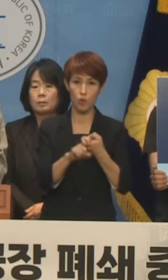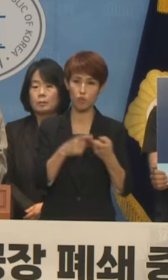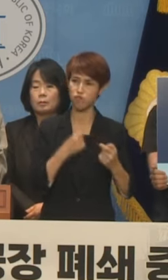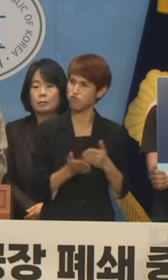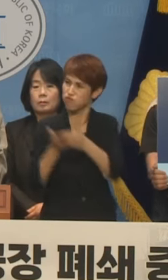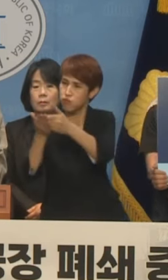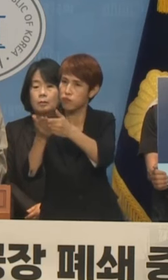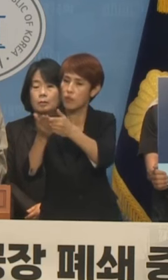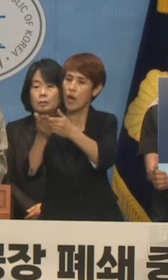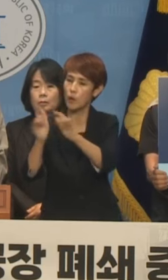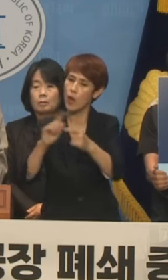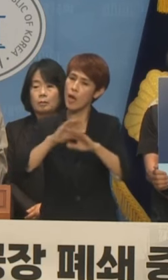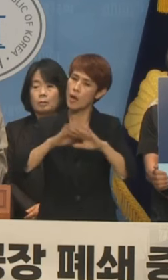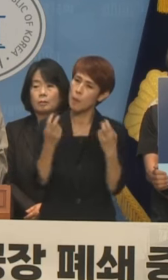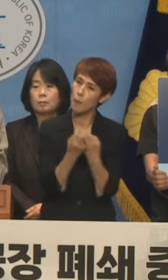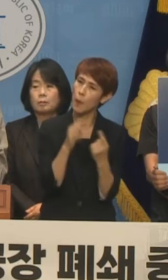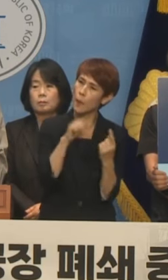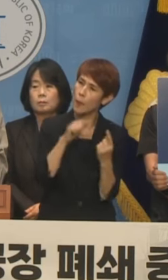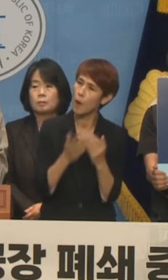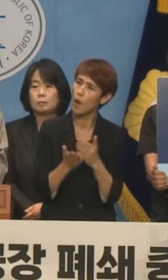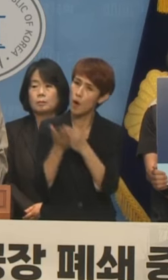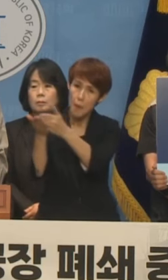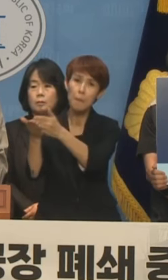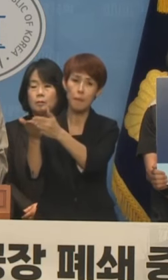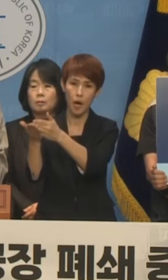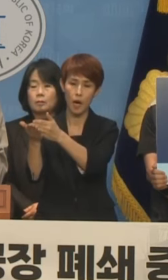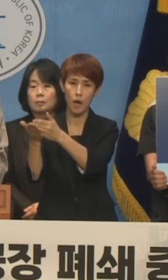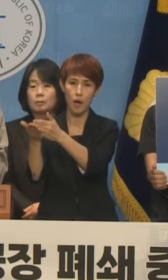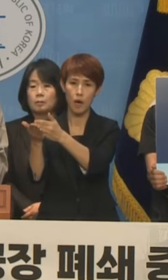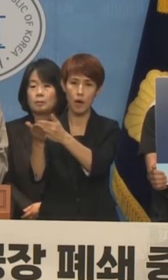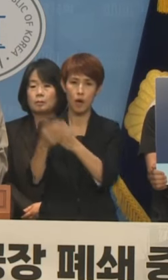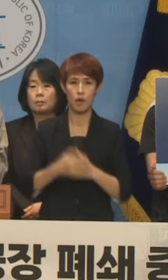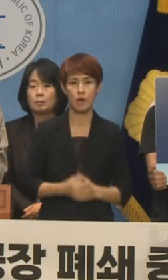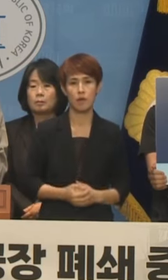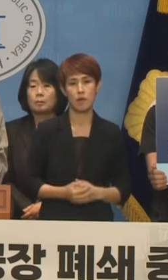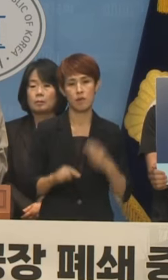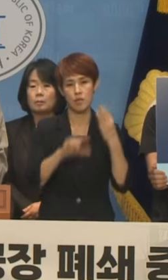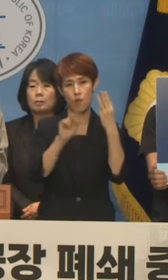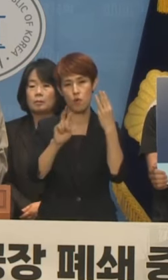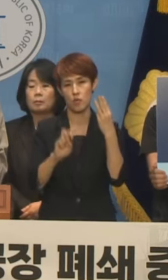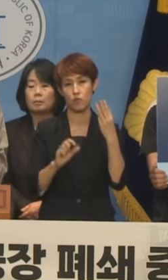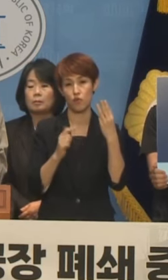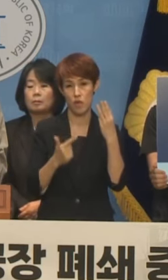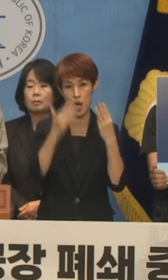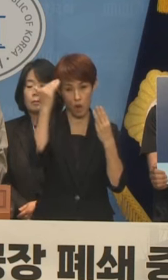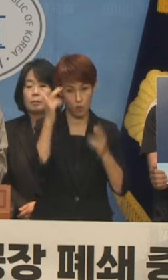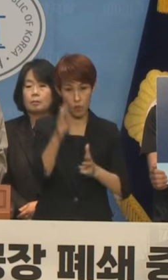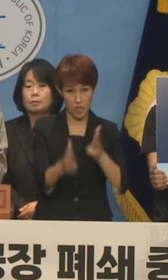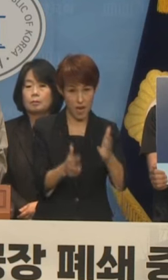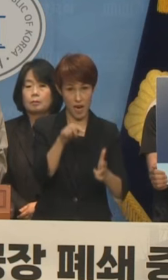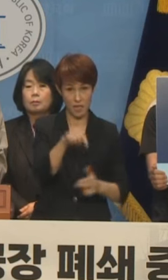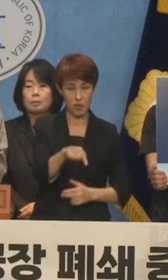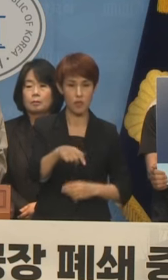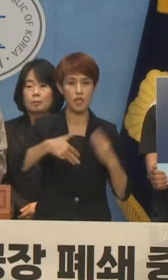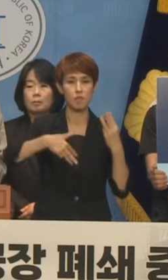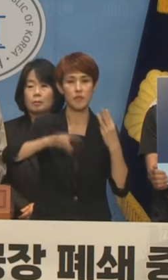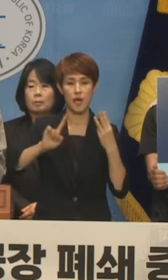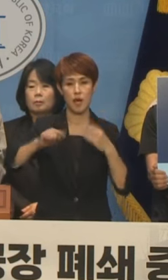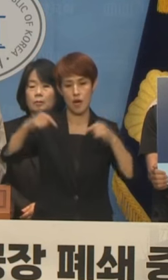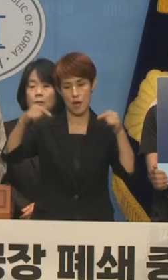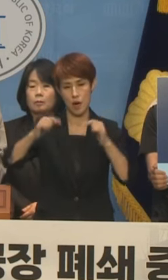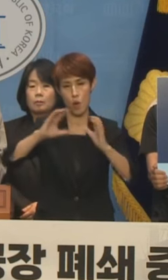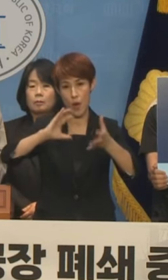아닌 다양한 대안을 제시하였다. 이에 우리는 지난 3월 26일 한국 공장에서 열린 3차 교섭회의